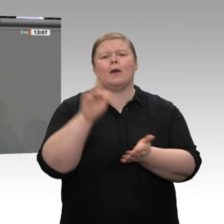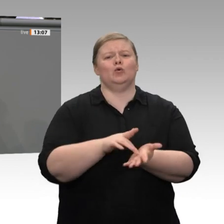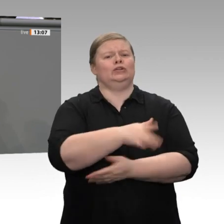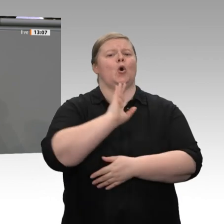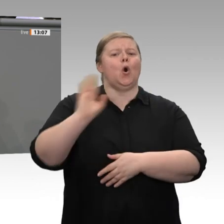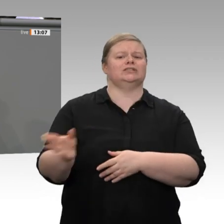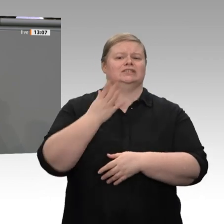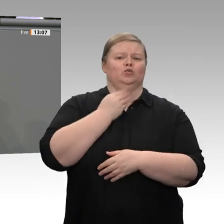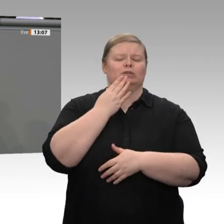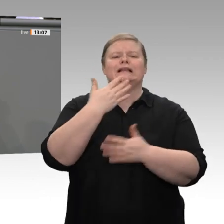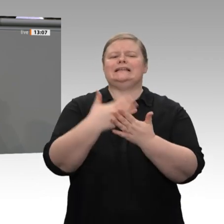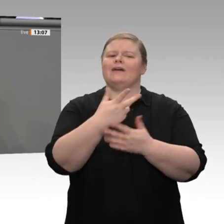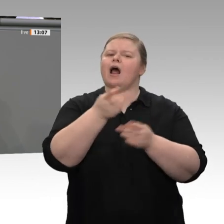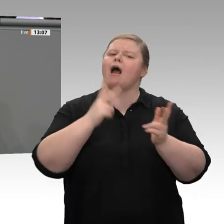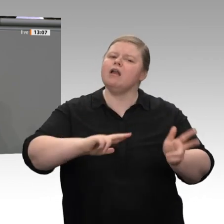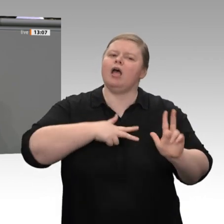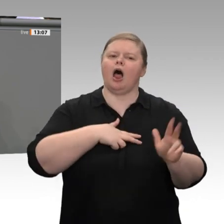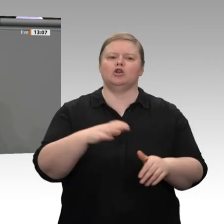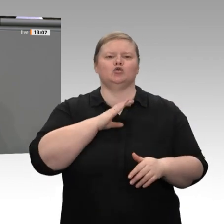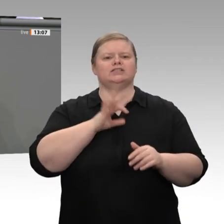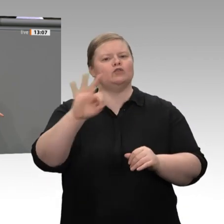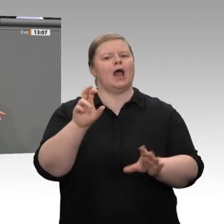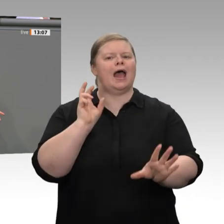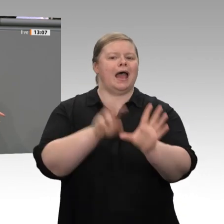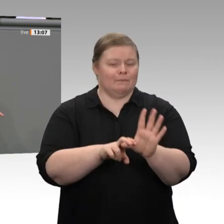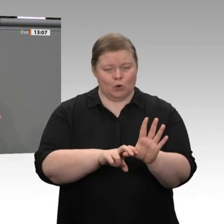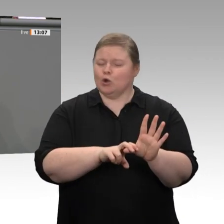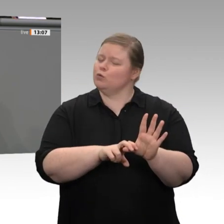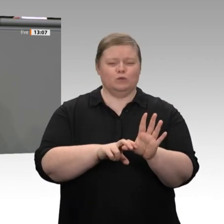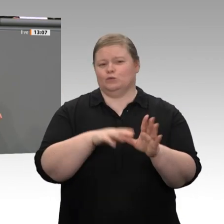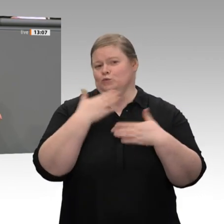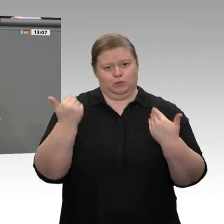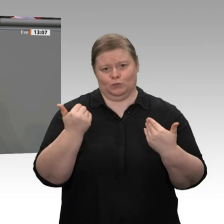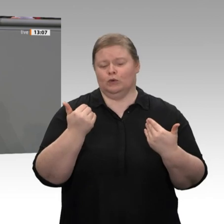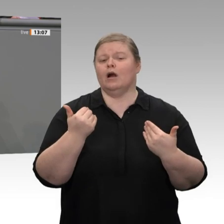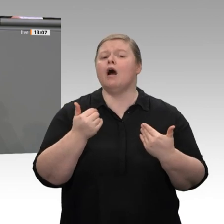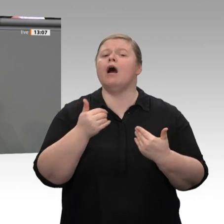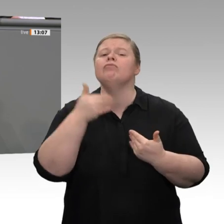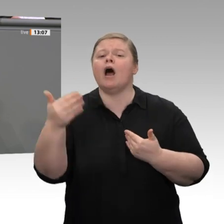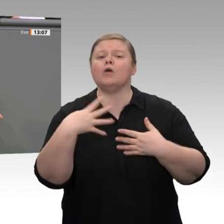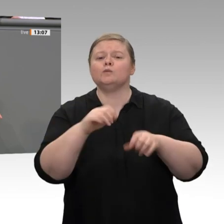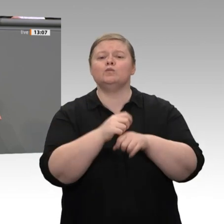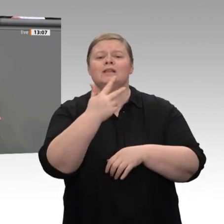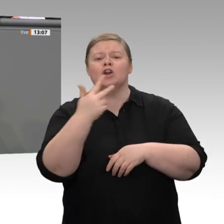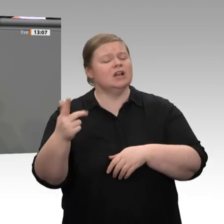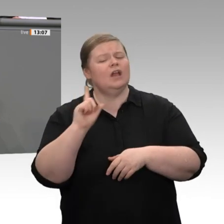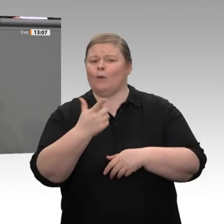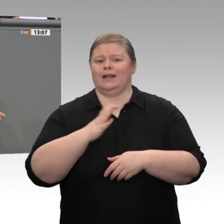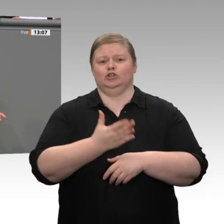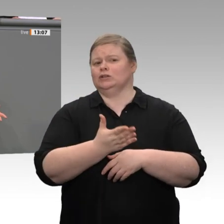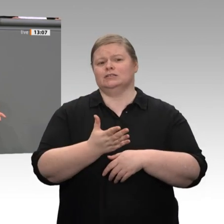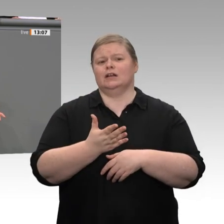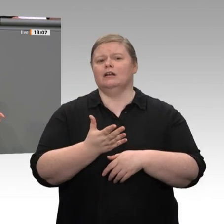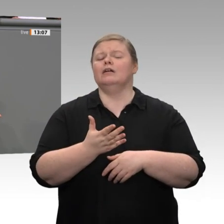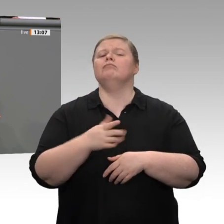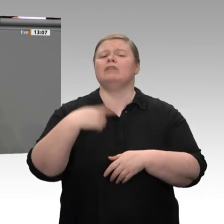Kriegsbeginn floh er nach Großbritannien. Sein Enkel Daniel Eisenberg möchte Deutscher werden,